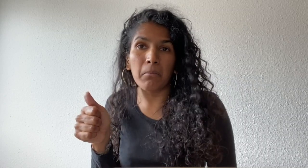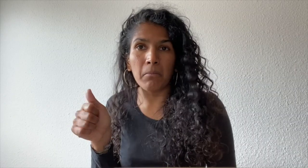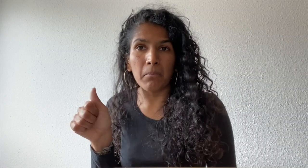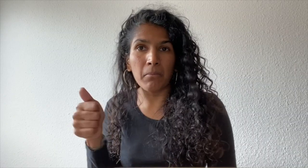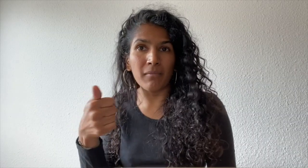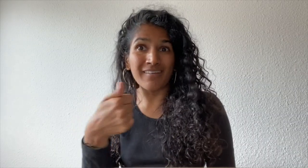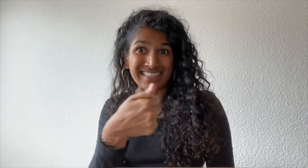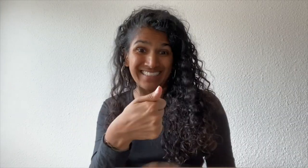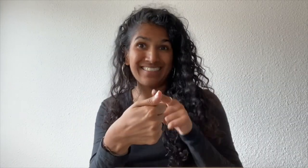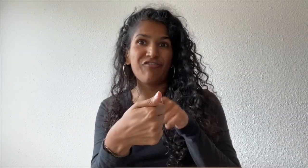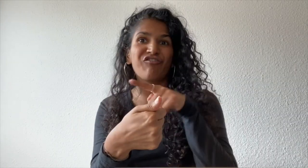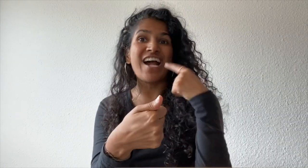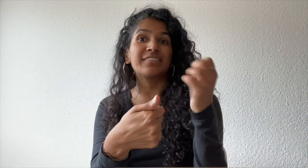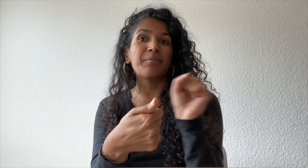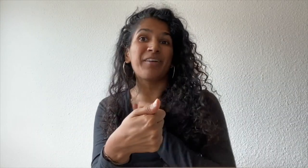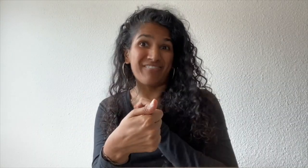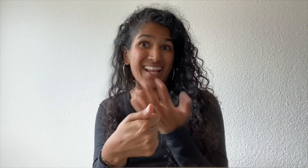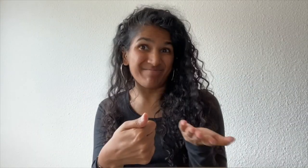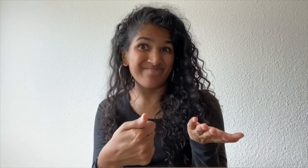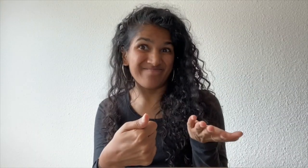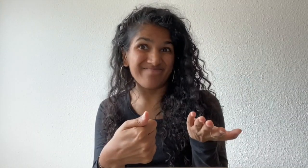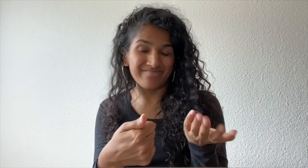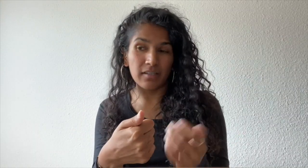wäre dann die Ausübung ihres weißen Privilegs.